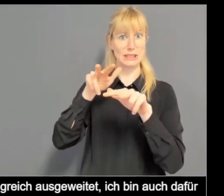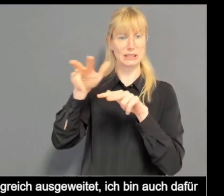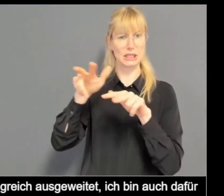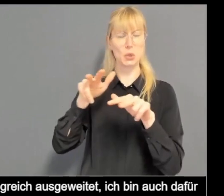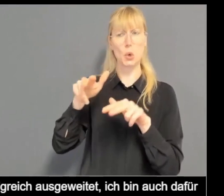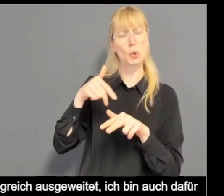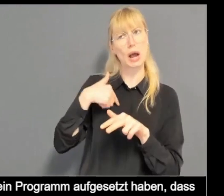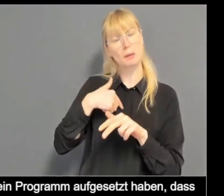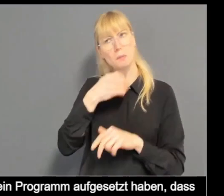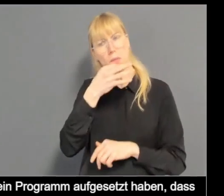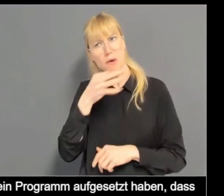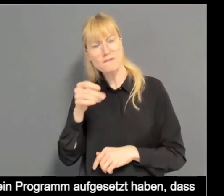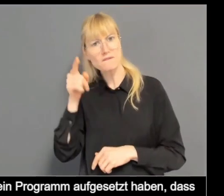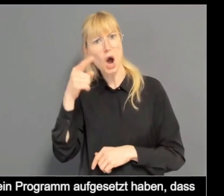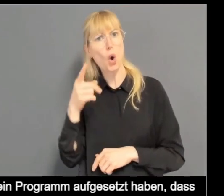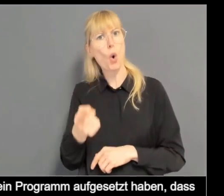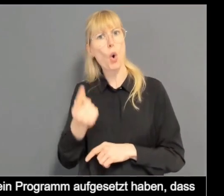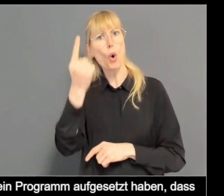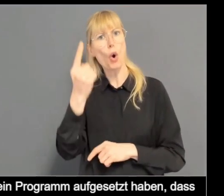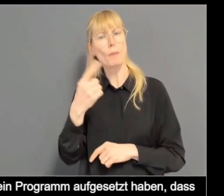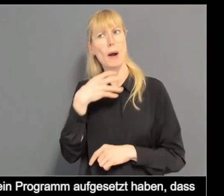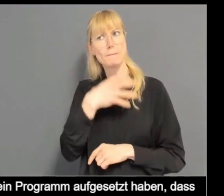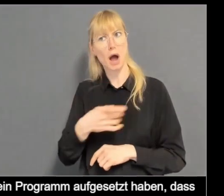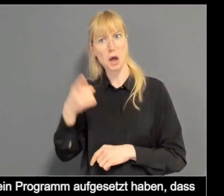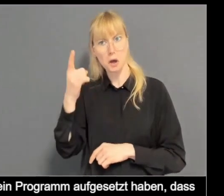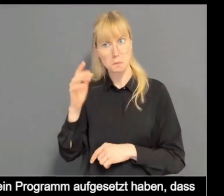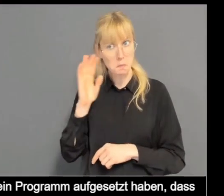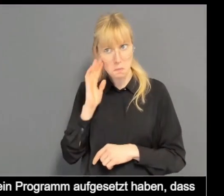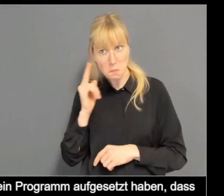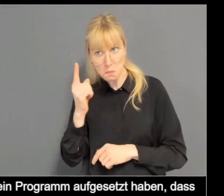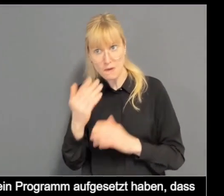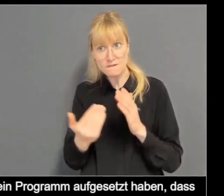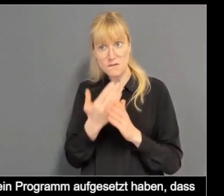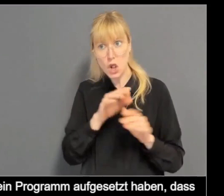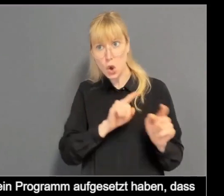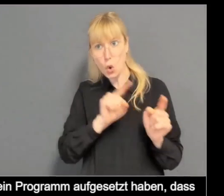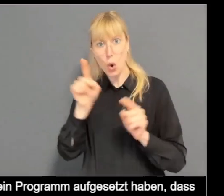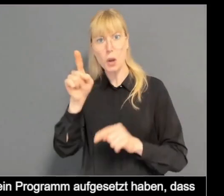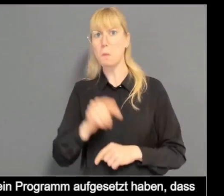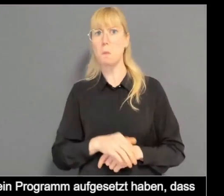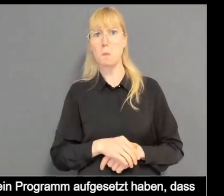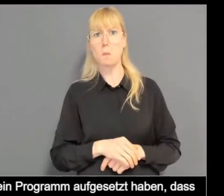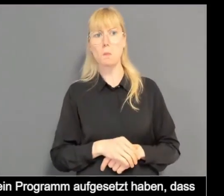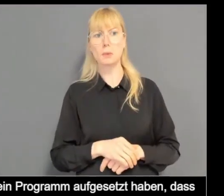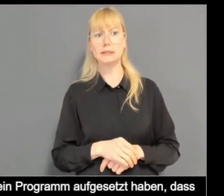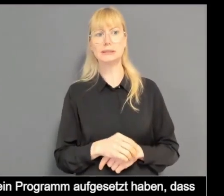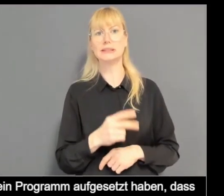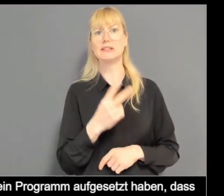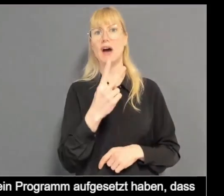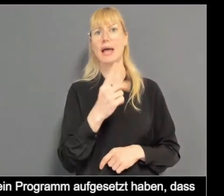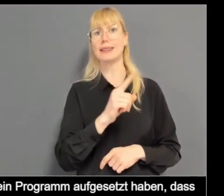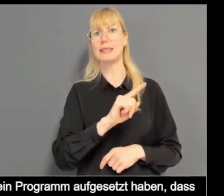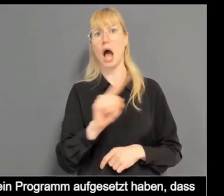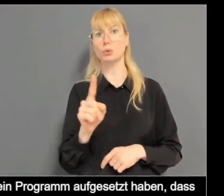eigener Auskunft bisher erst Kenntnis von 2.000, weil die Registrierung offensichtlich auf